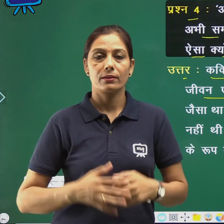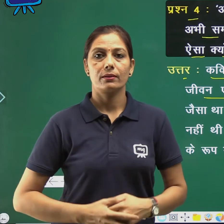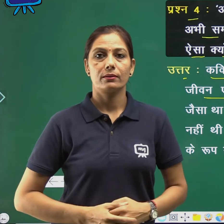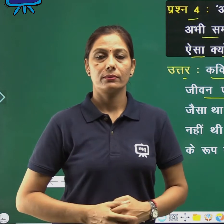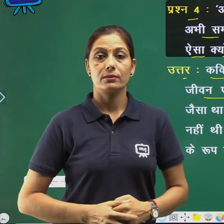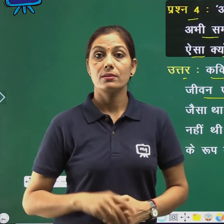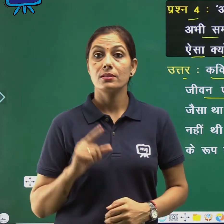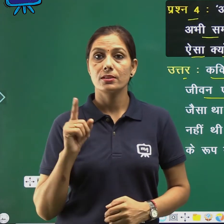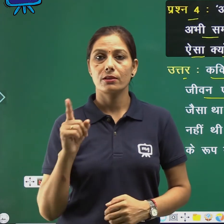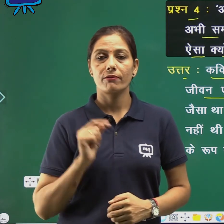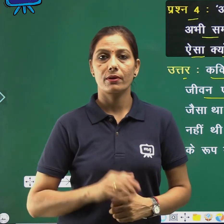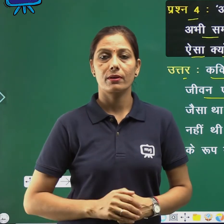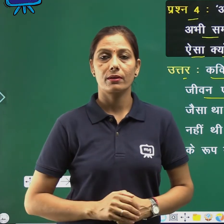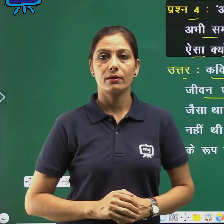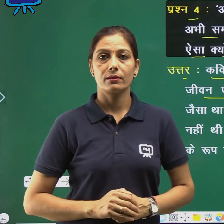जिसे वे